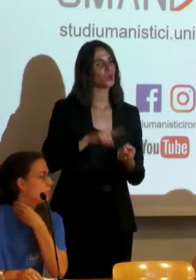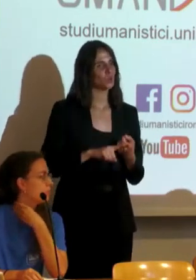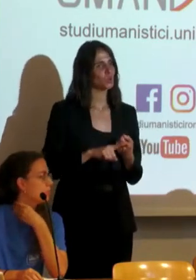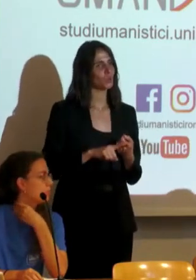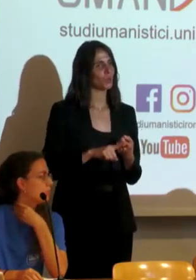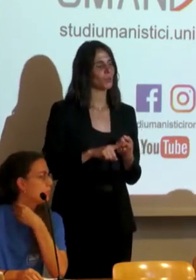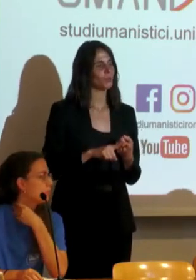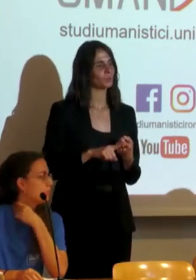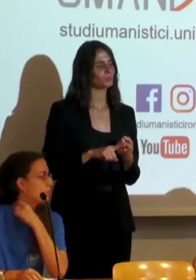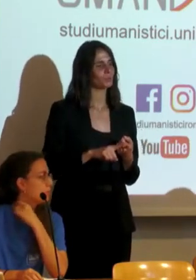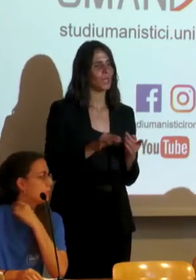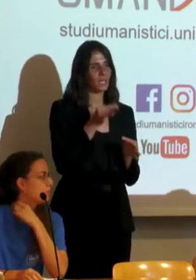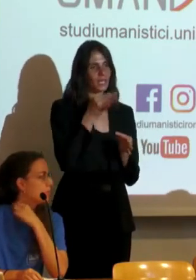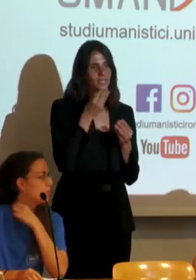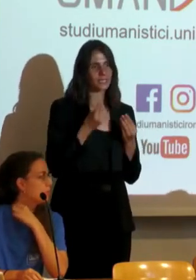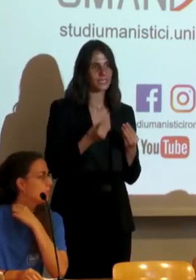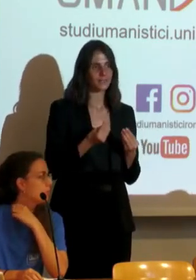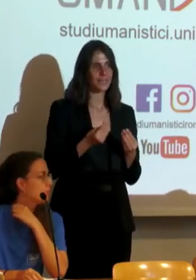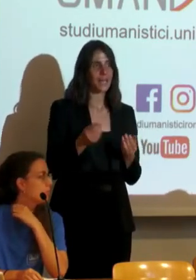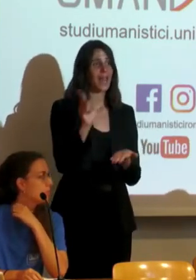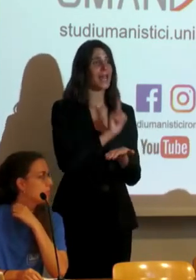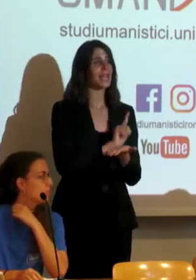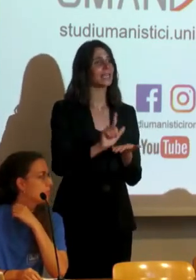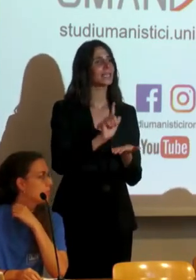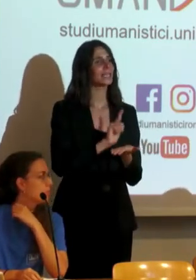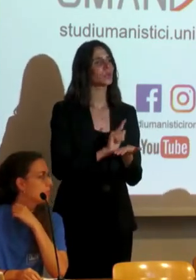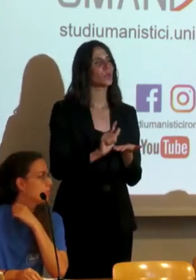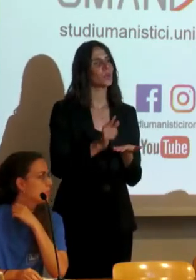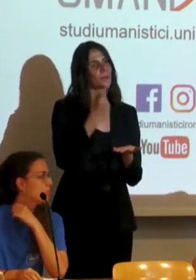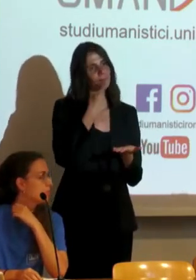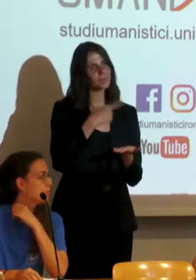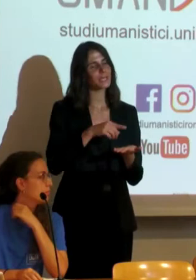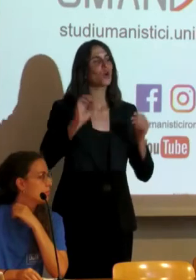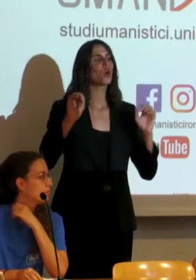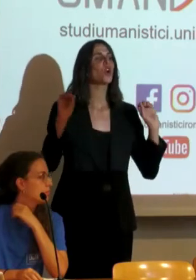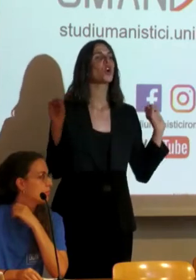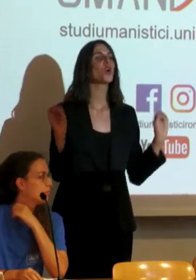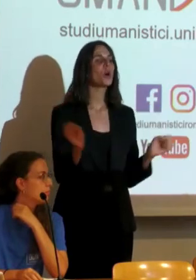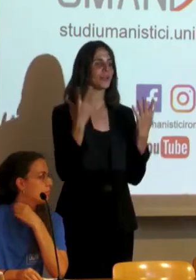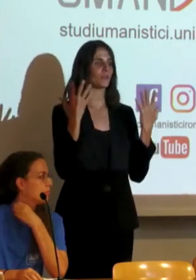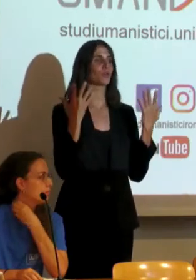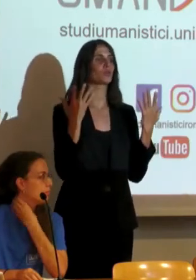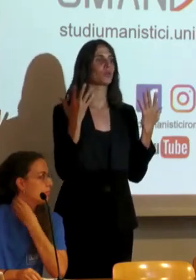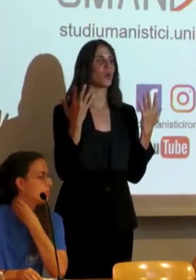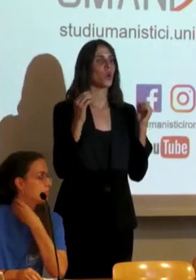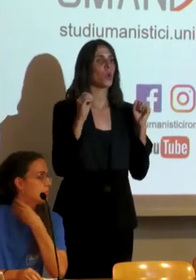letteratura è qualcosa di estremamente rivoluzionario, no? Che ci apre